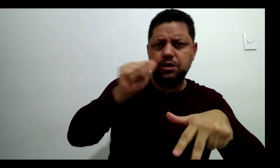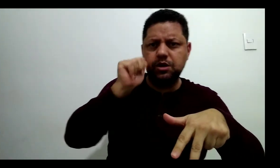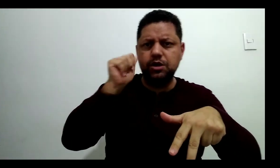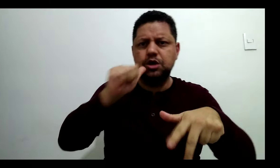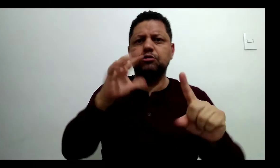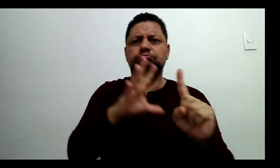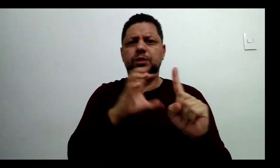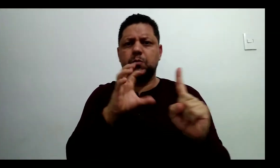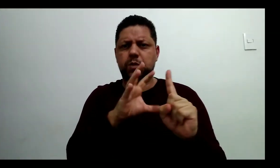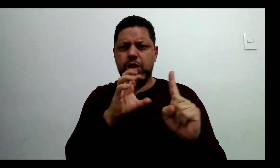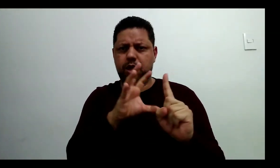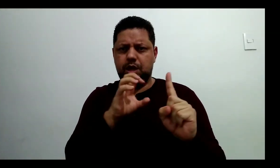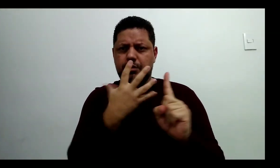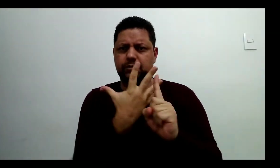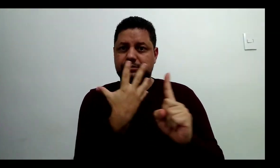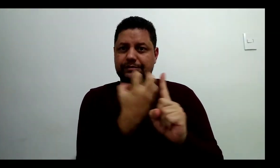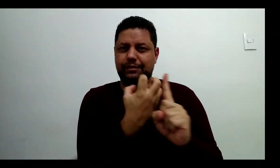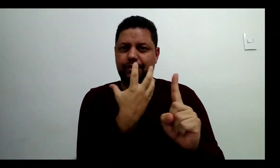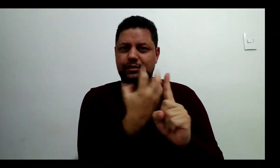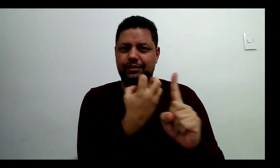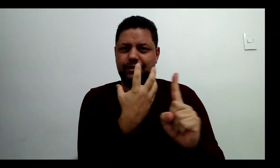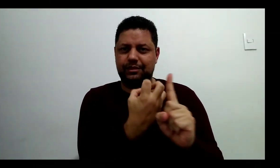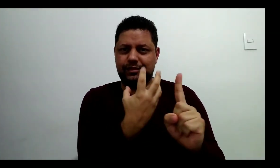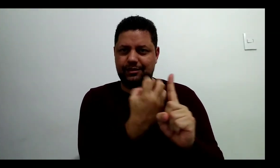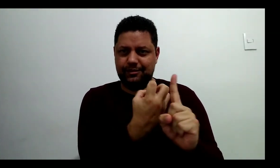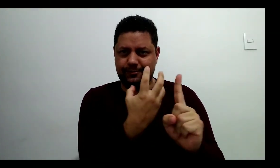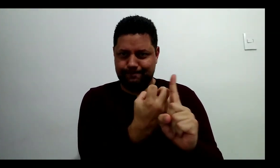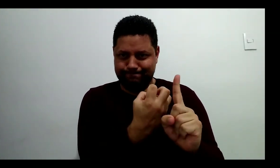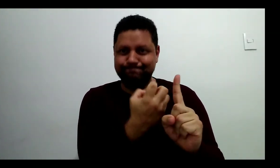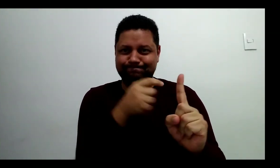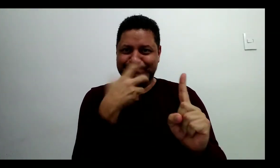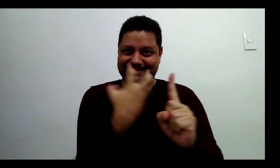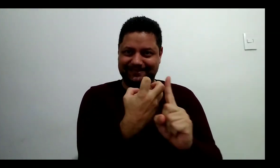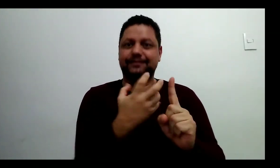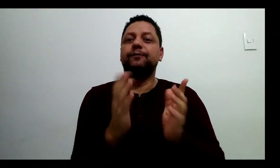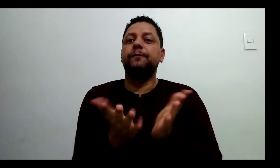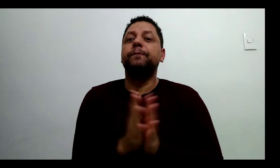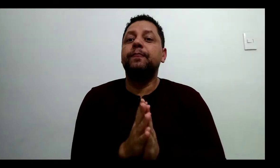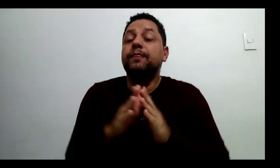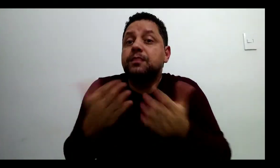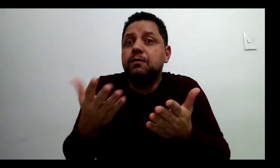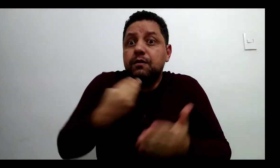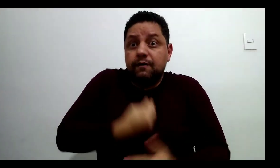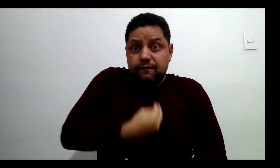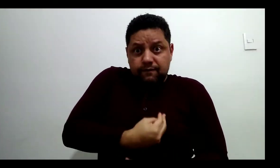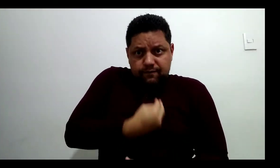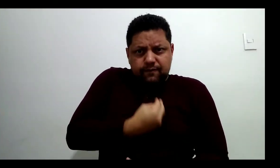corpos descartáveis. Edson Telles é coordenador do Centro de